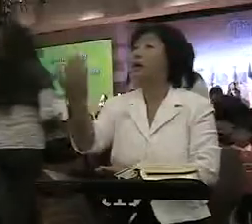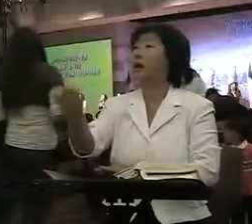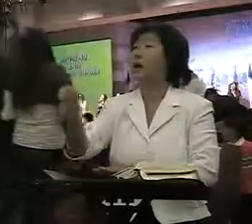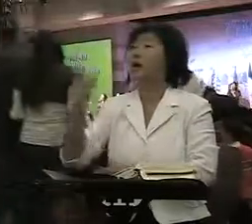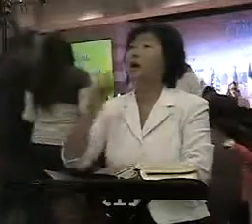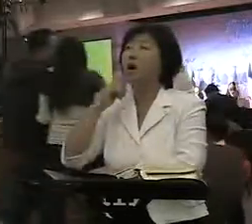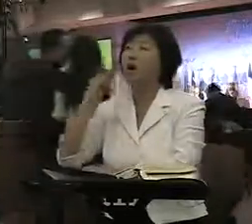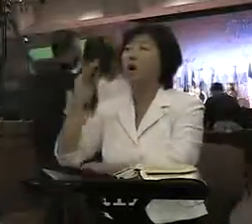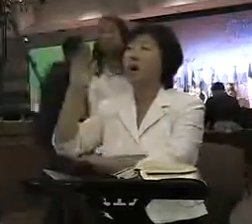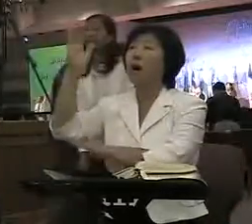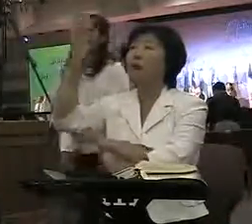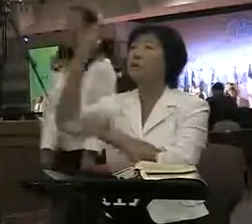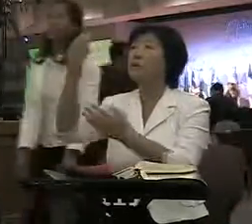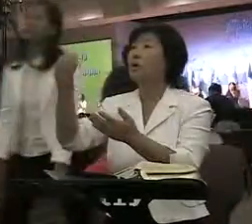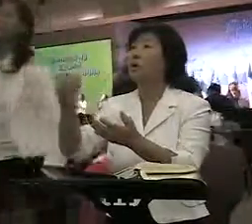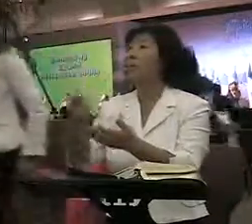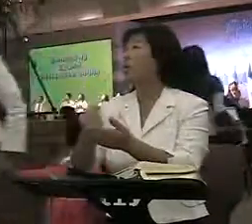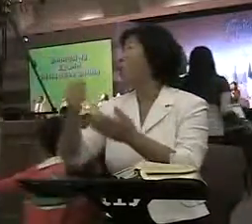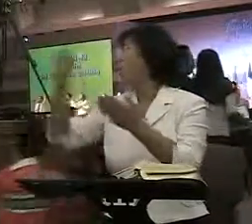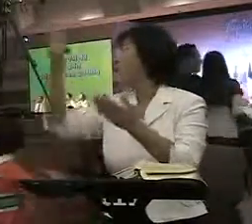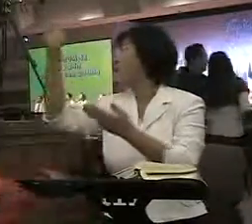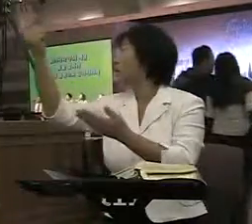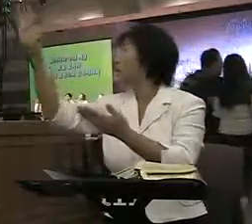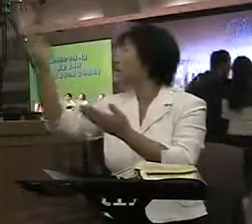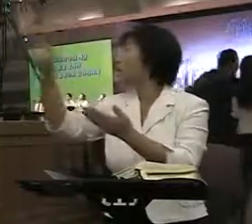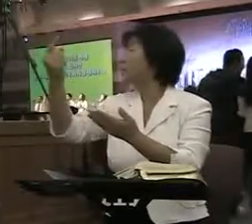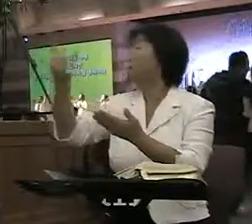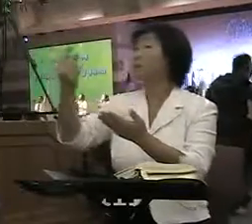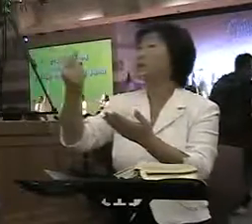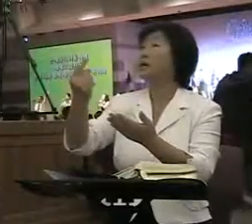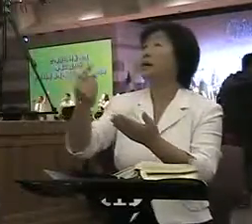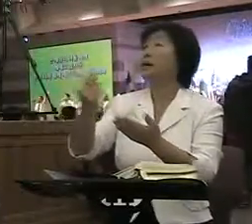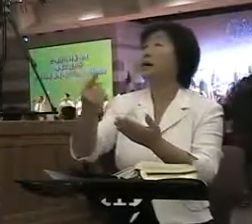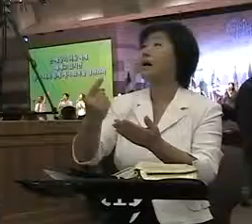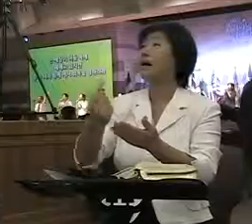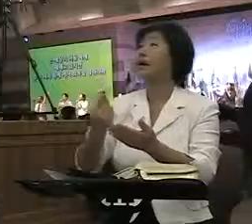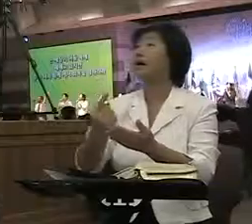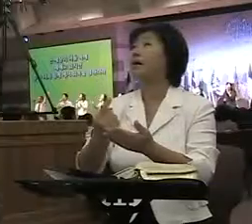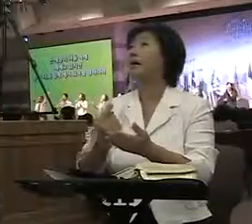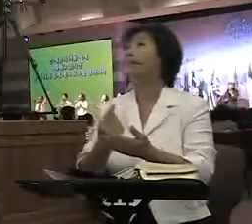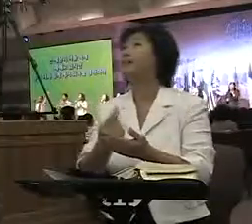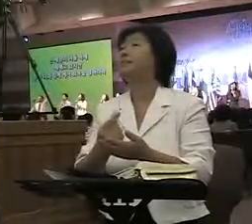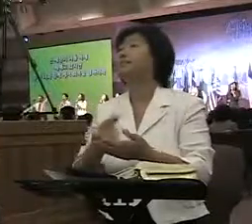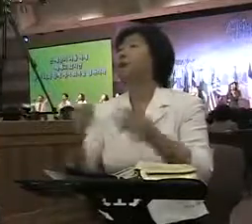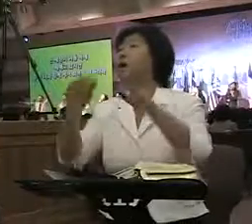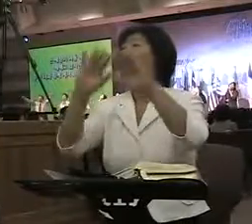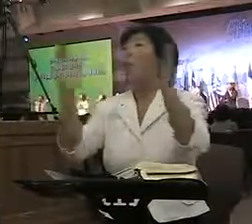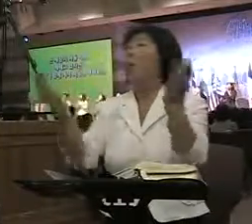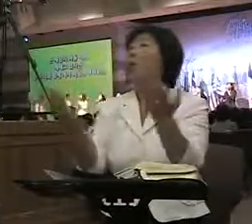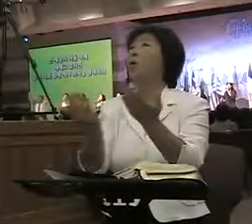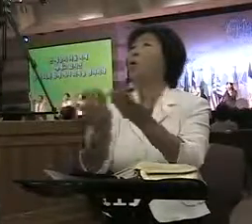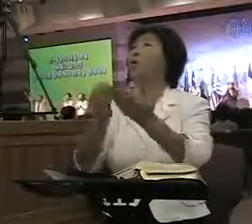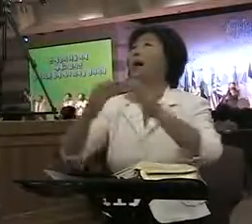주가 너의 영광으로 임하시리라.